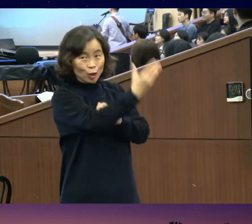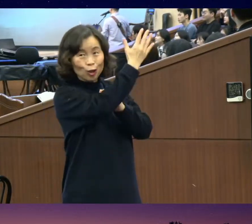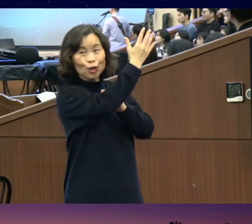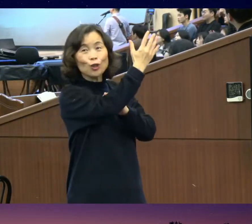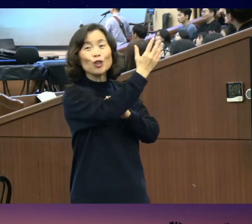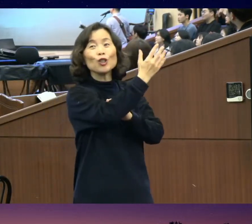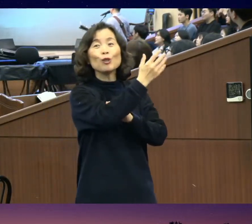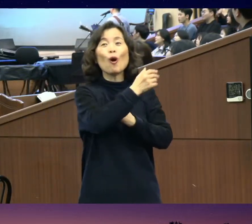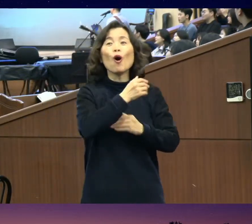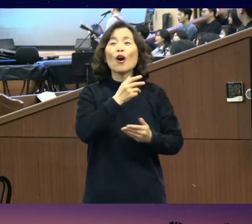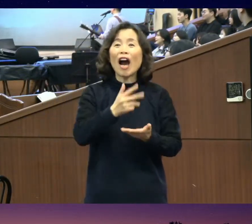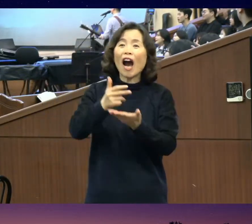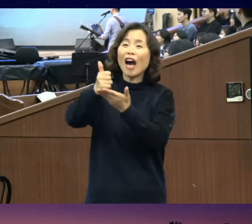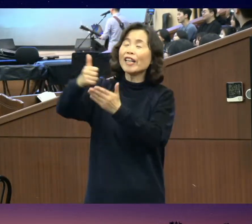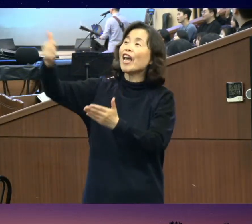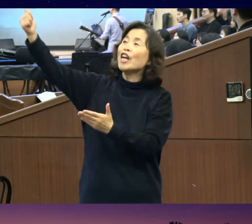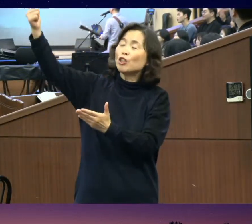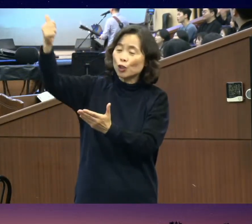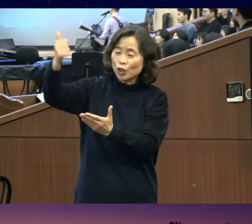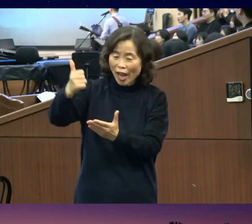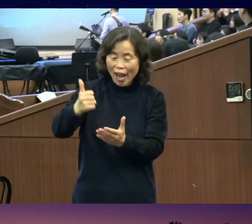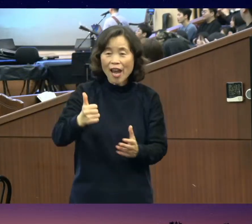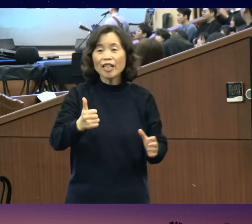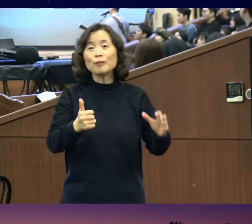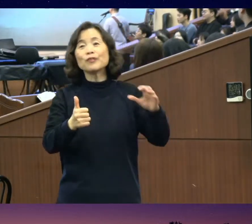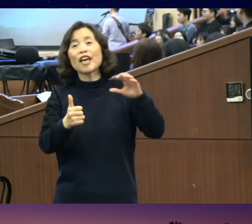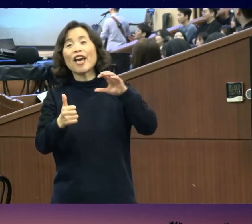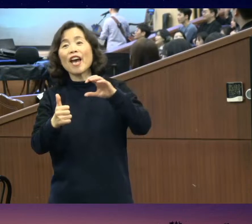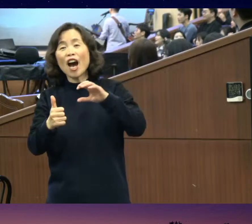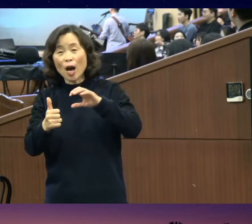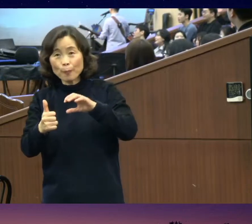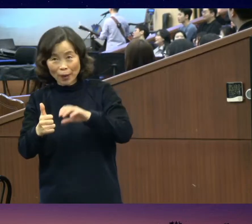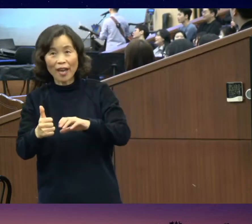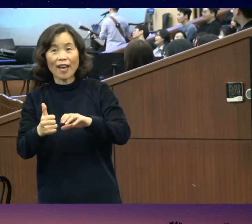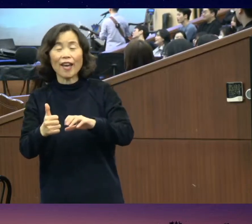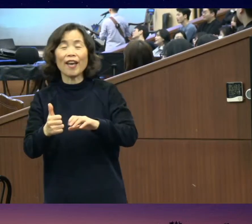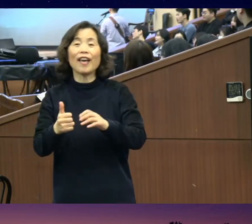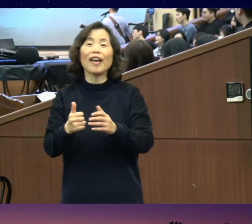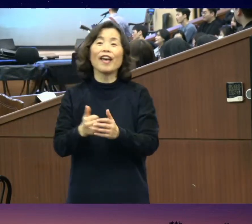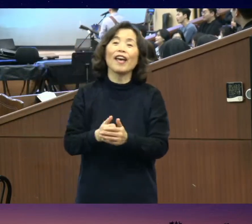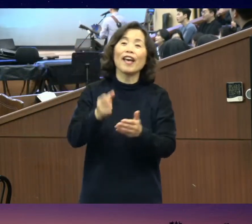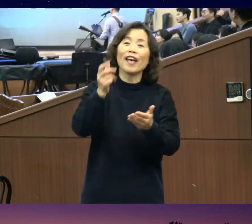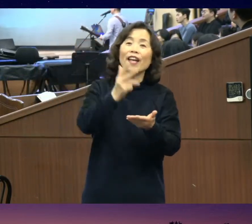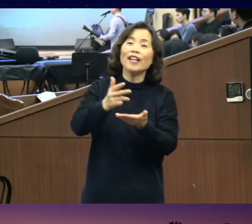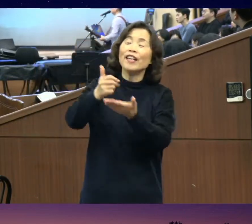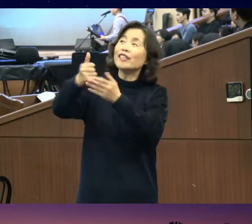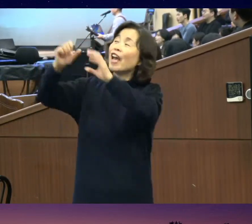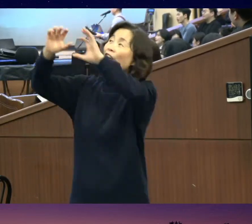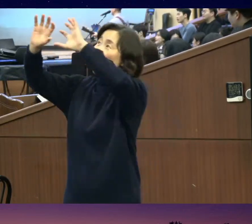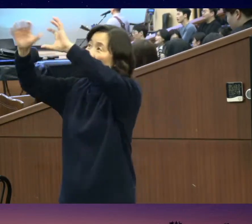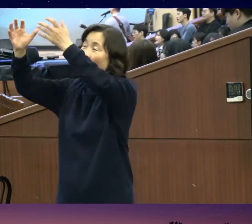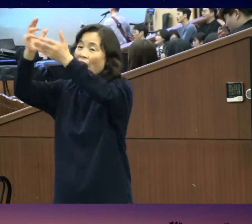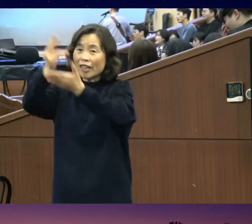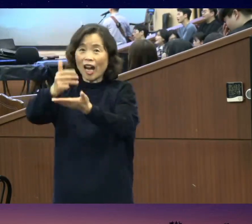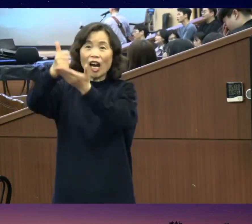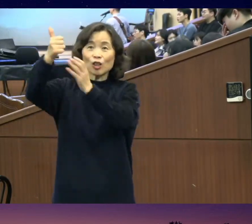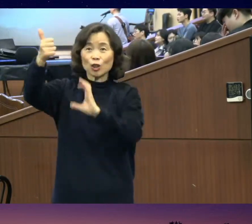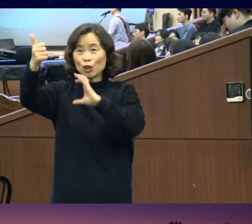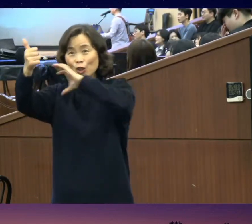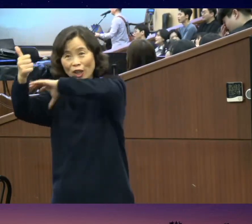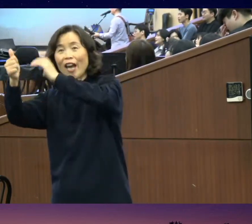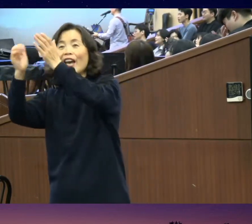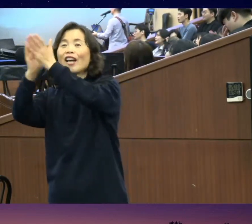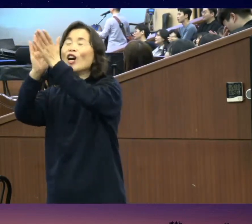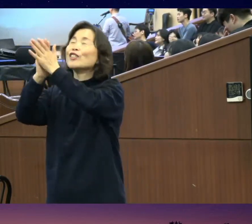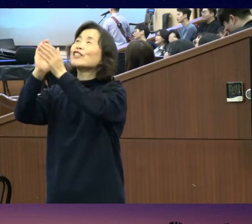것을 굴복하네 주의 임재하네 주의 나라